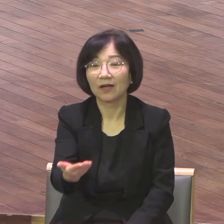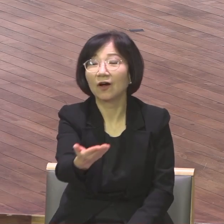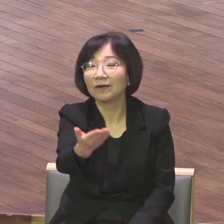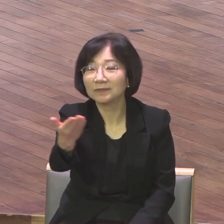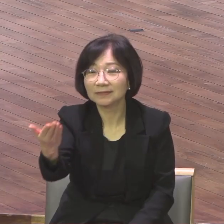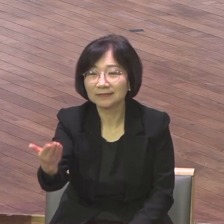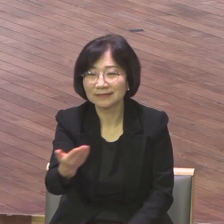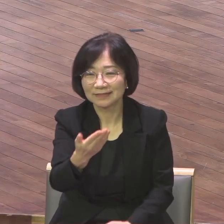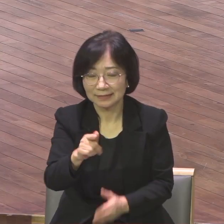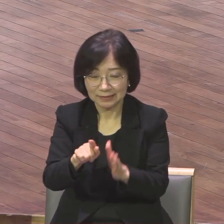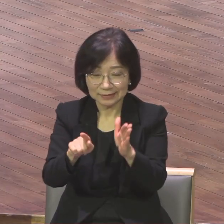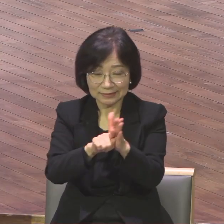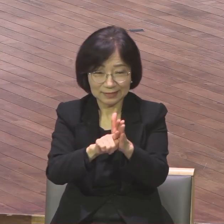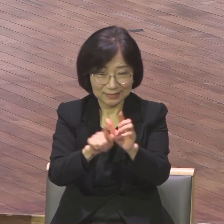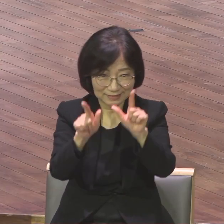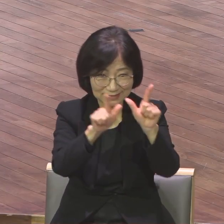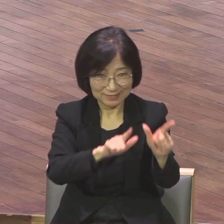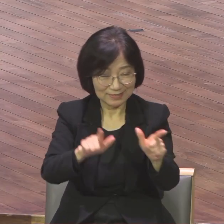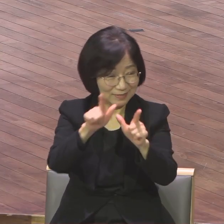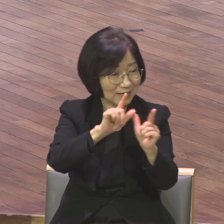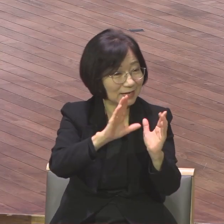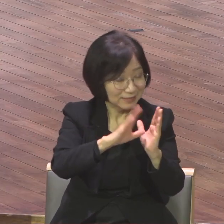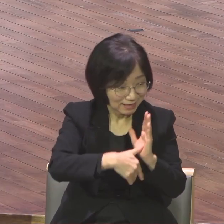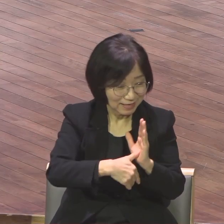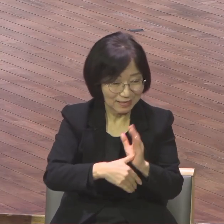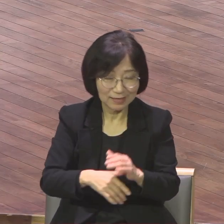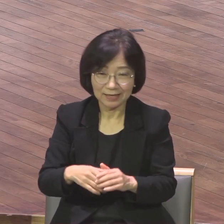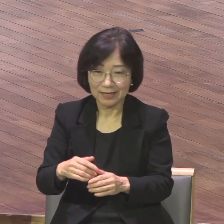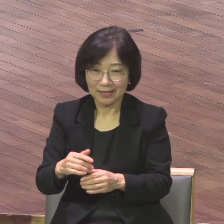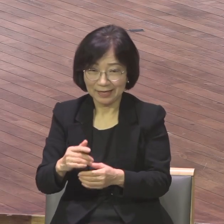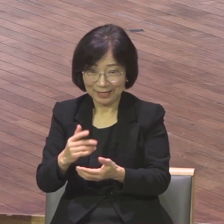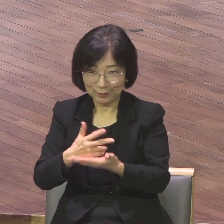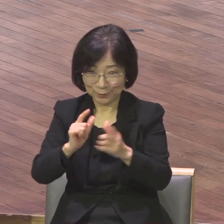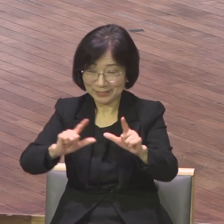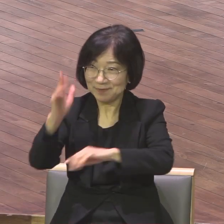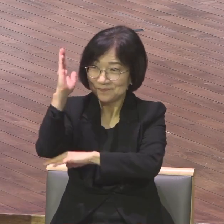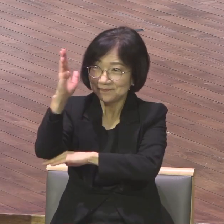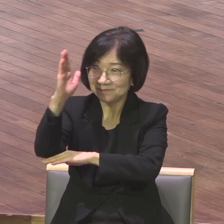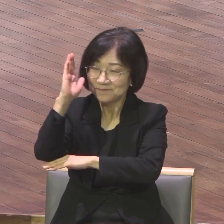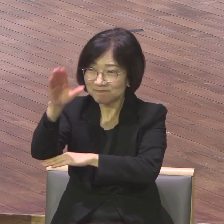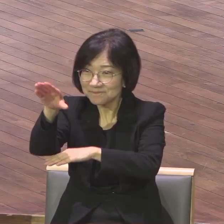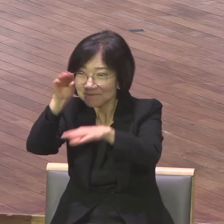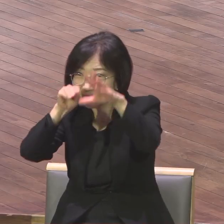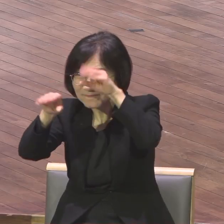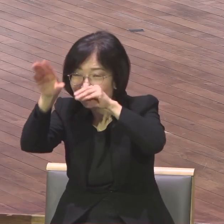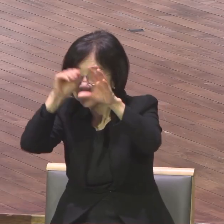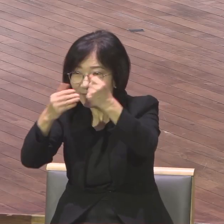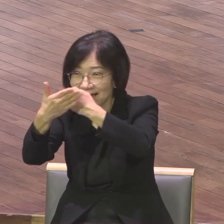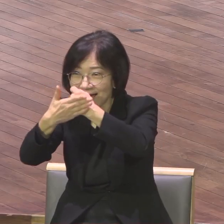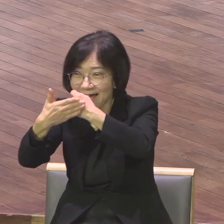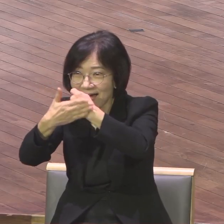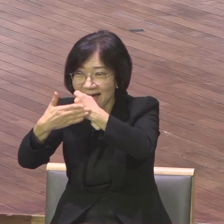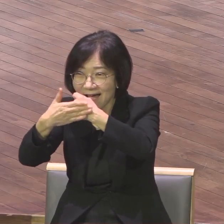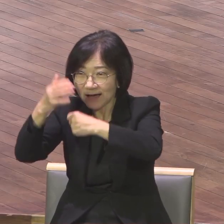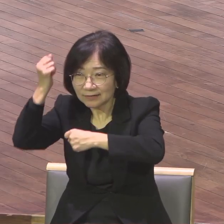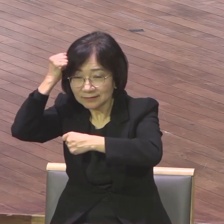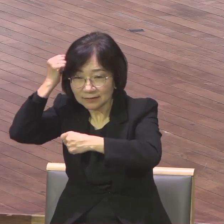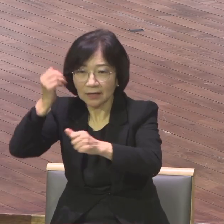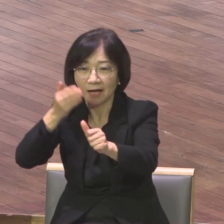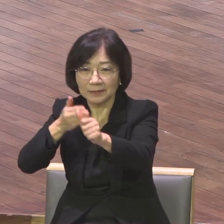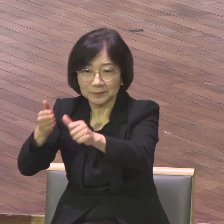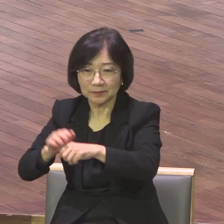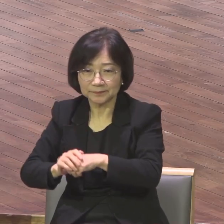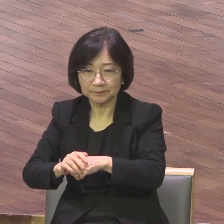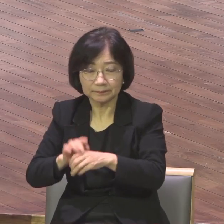하면서요, 예원교회 강단을 통해서 받은 은혜가 있으면 그것만 기억하시기 바랍니다. 밖에 나가서 이런 소리 저런 소리 잡소리